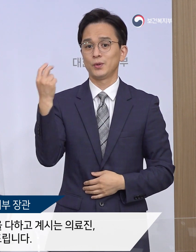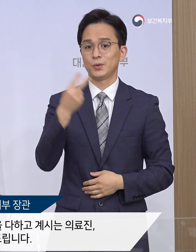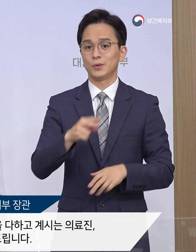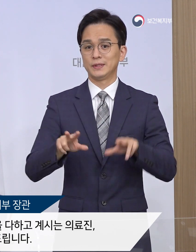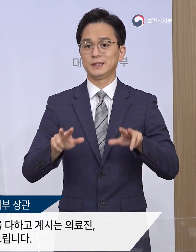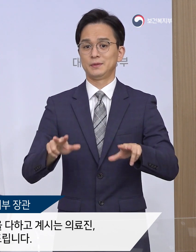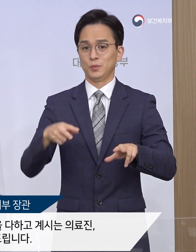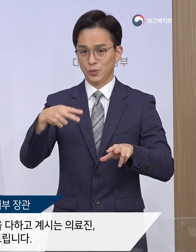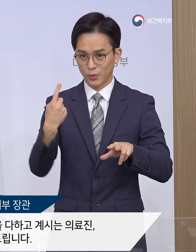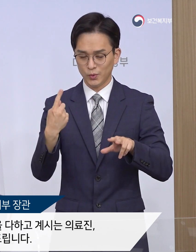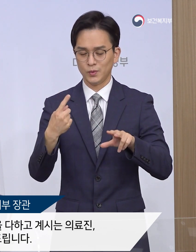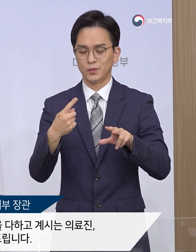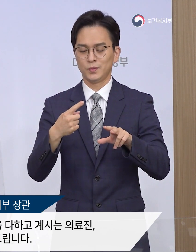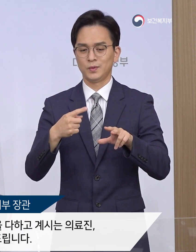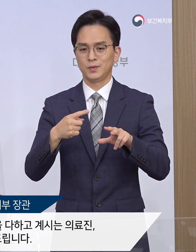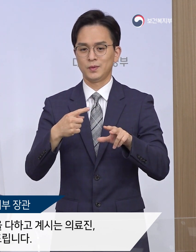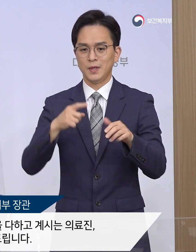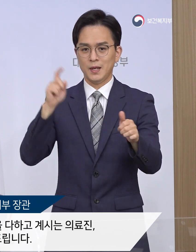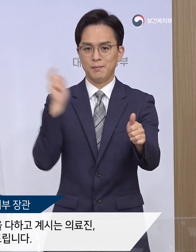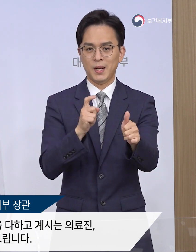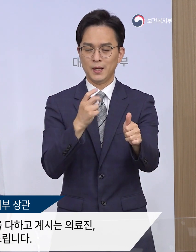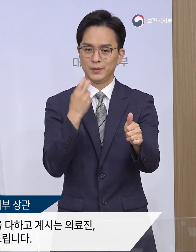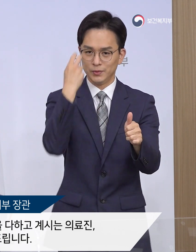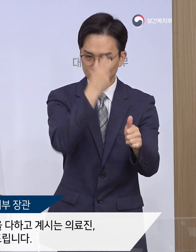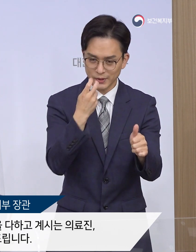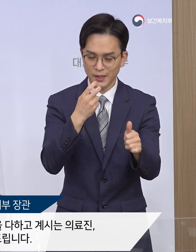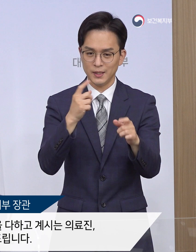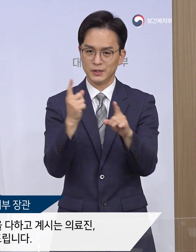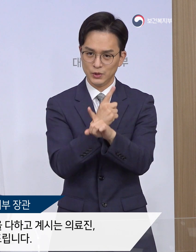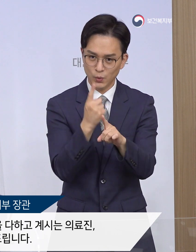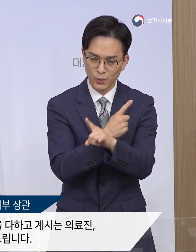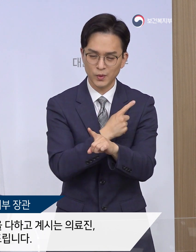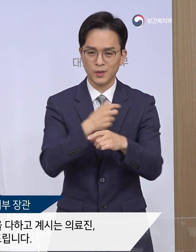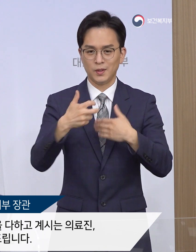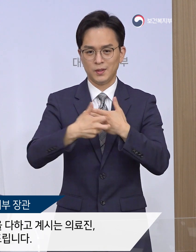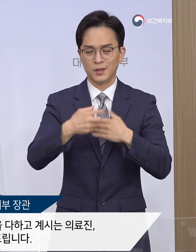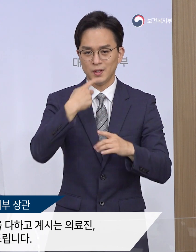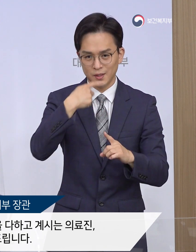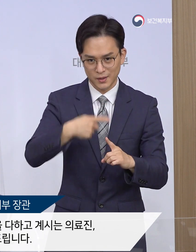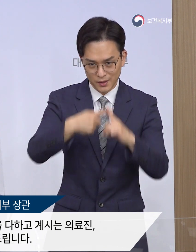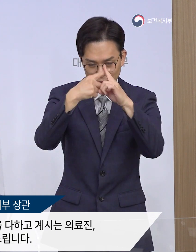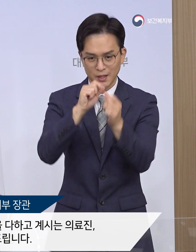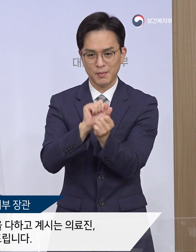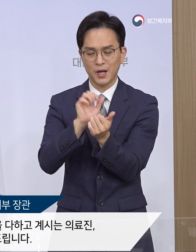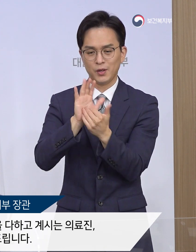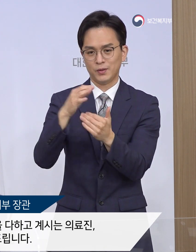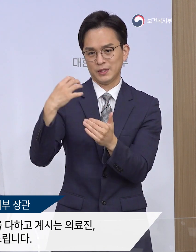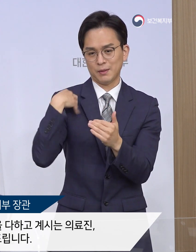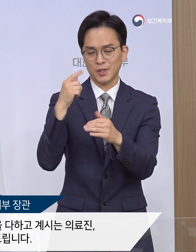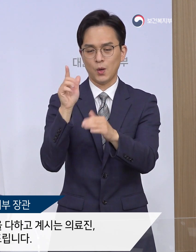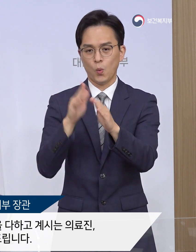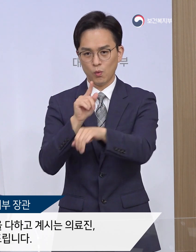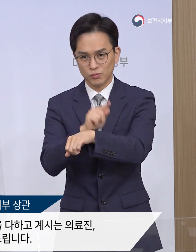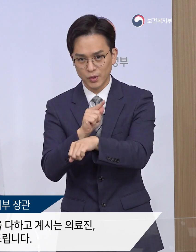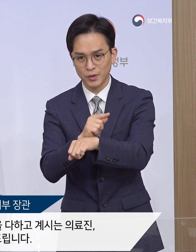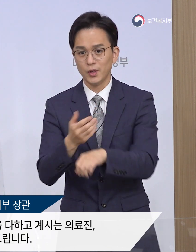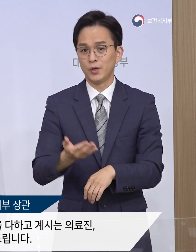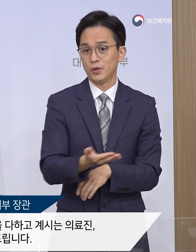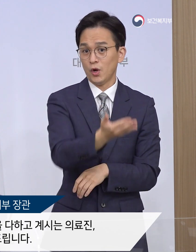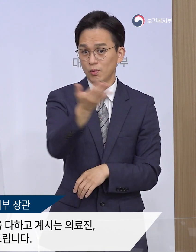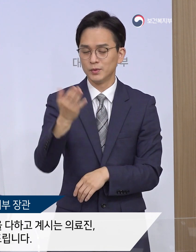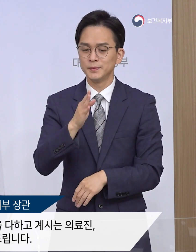이 순간에도 각자의 자리에서 최선을 다하고 계시는 의료진, 방역 요원들과 공무원분들께도